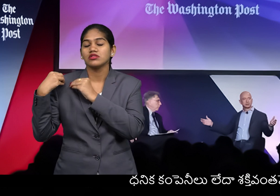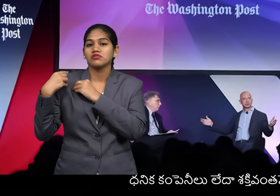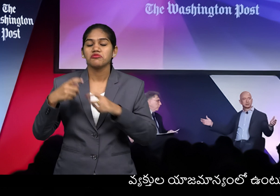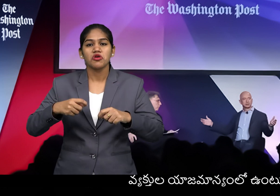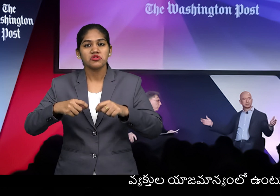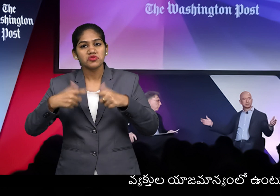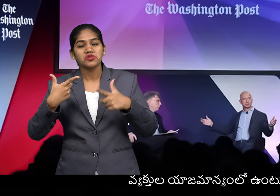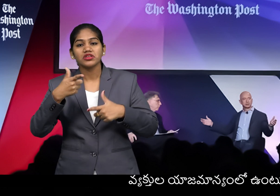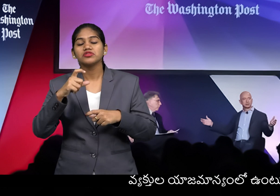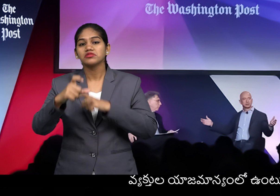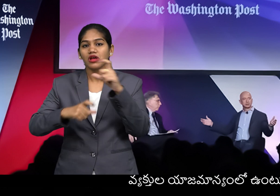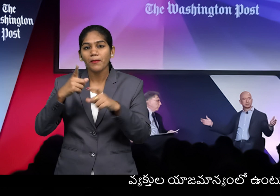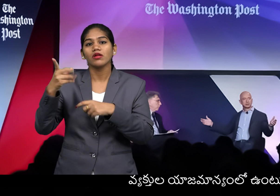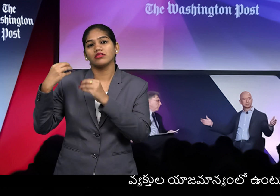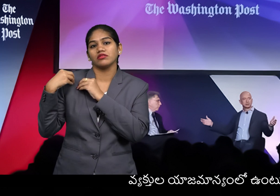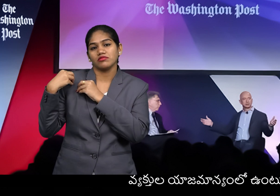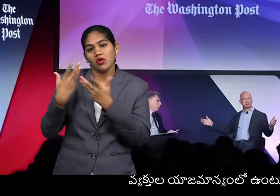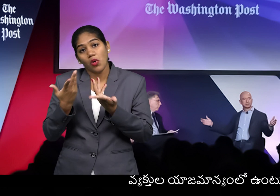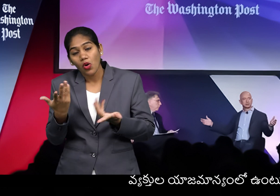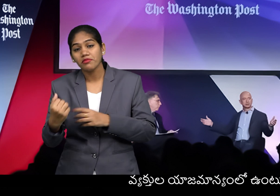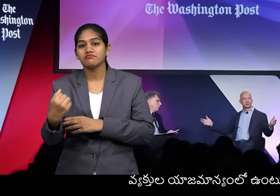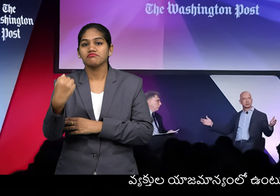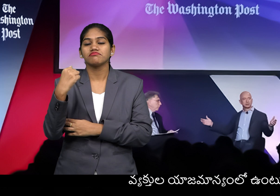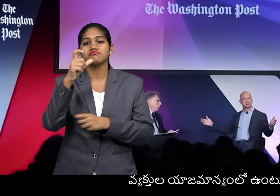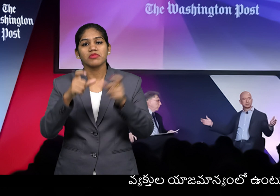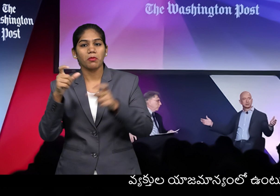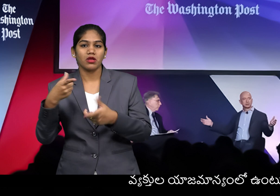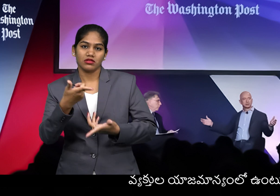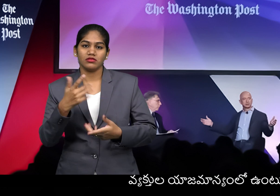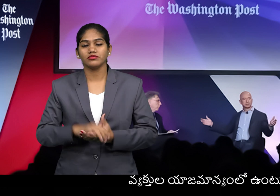శక్తివంతమైన వ్యక్తుల యాజమాన్యంలో ఉంటుంది.